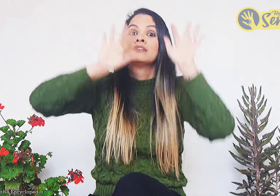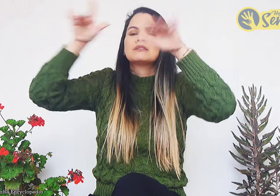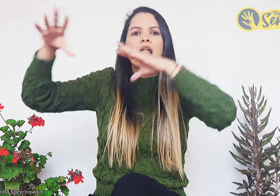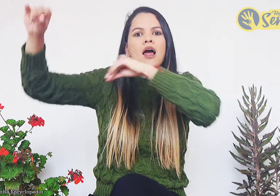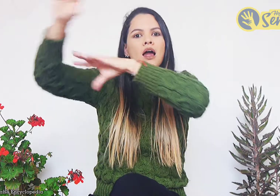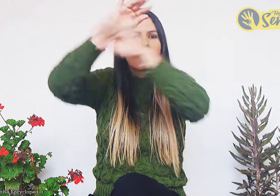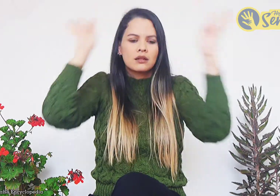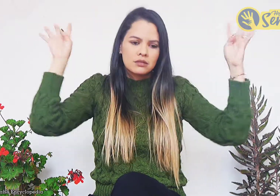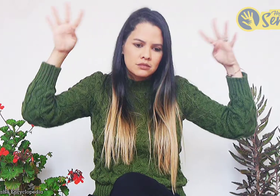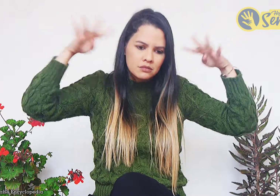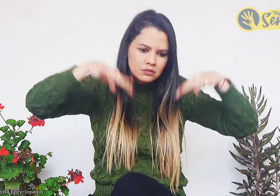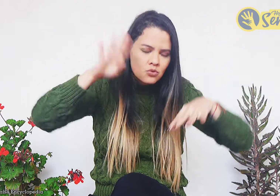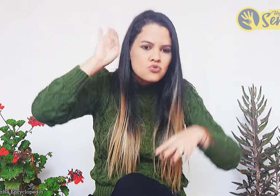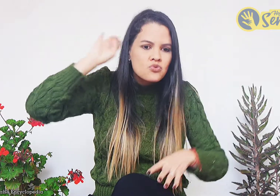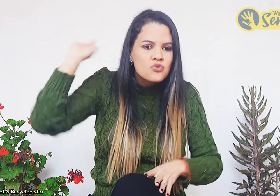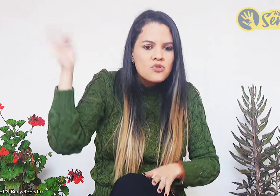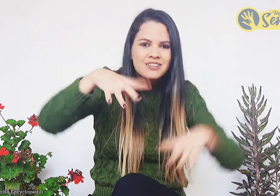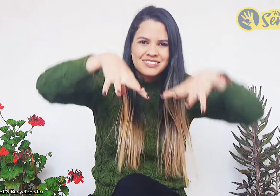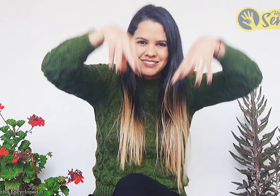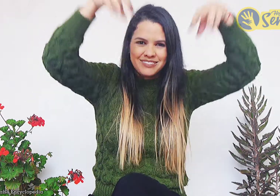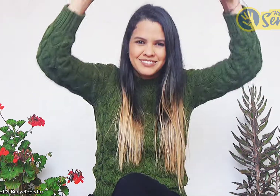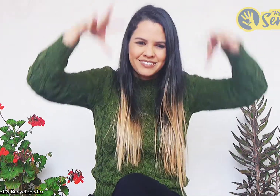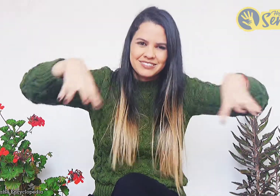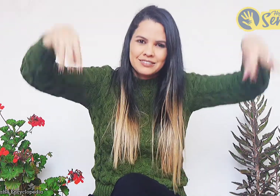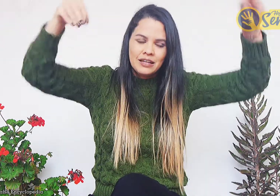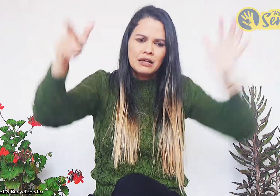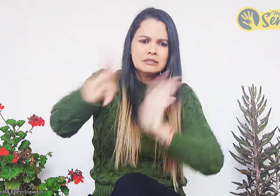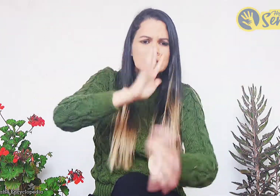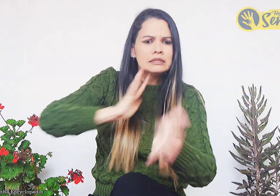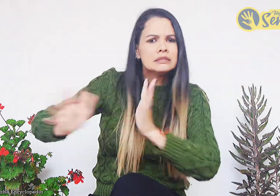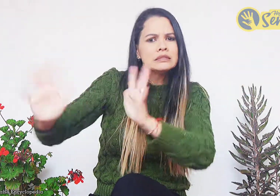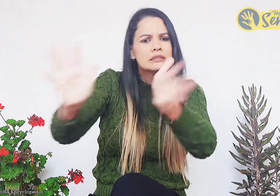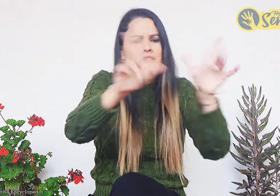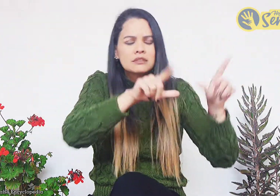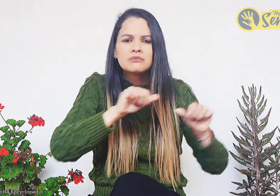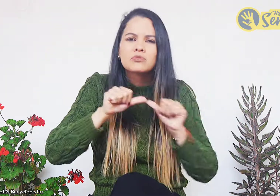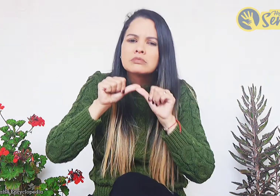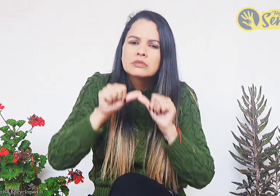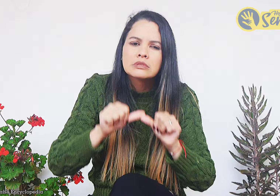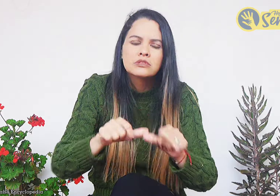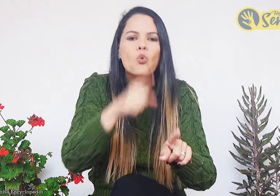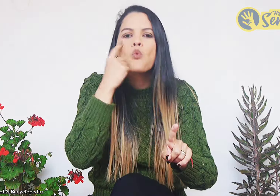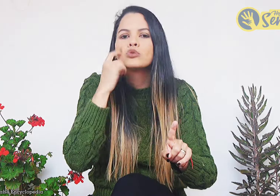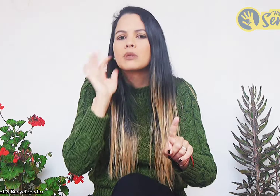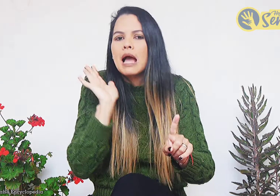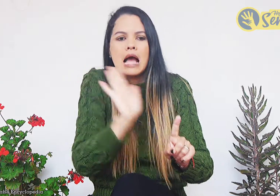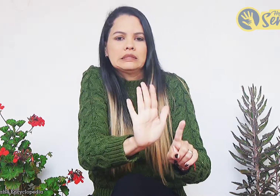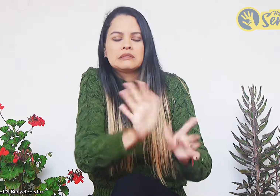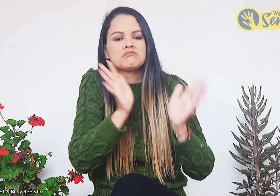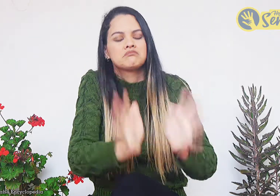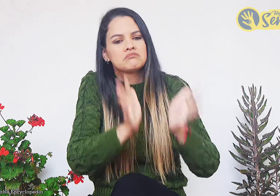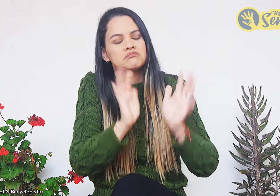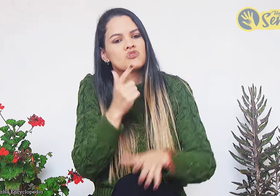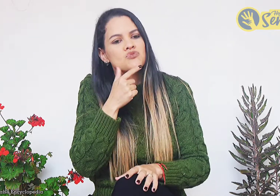muchos observaban al Imperio Otomano como los únicos que hablaban en esta lengua. Era parte ya de su